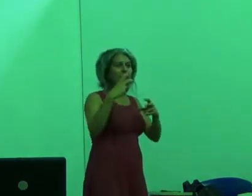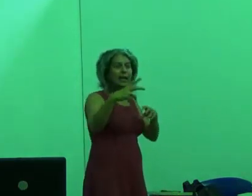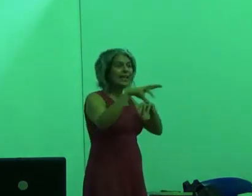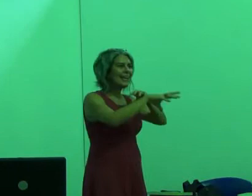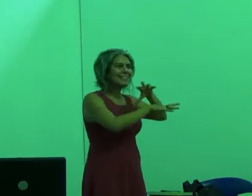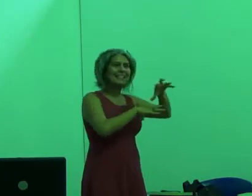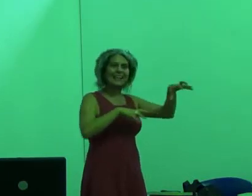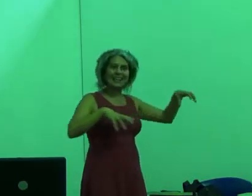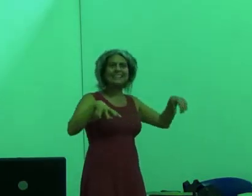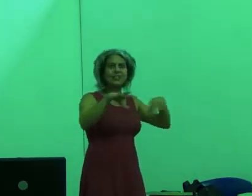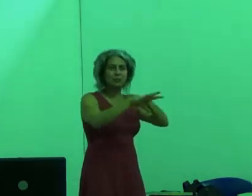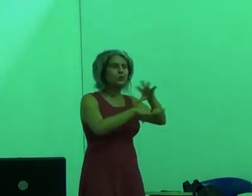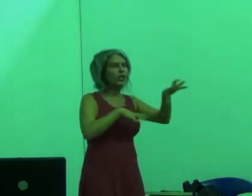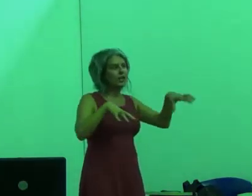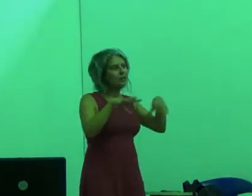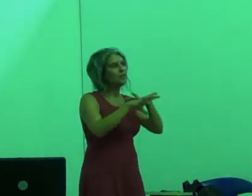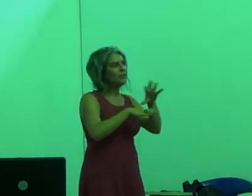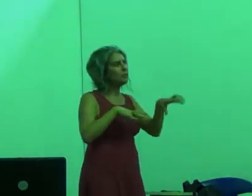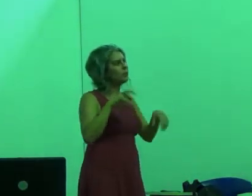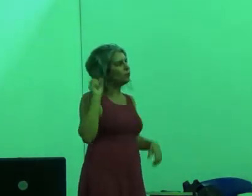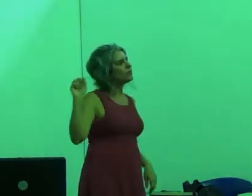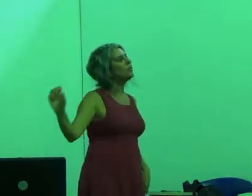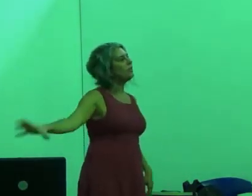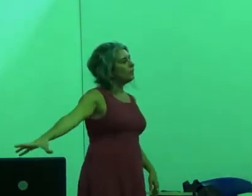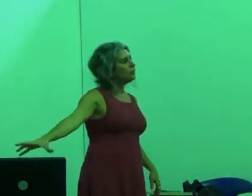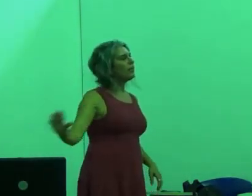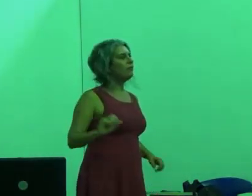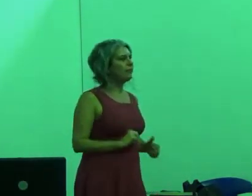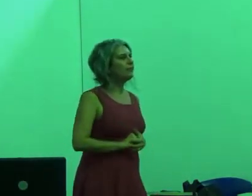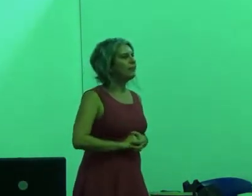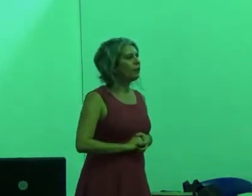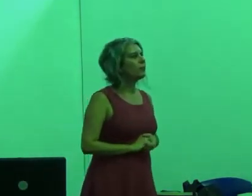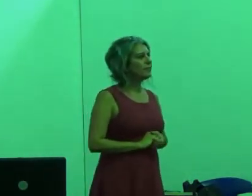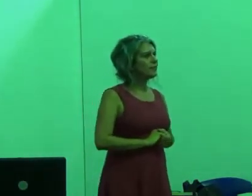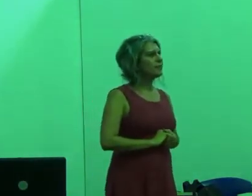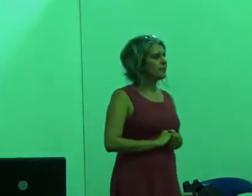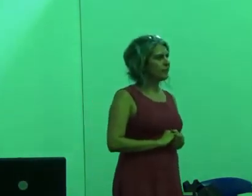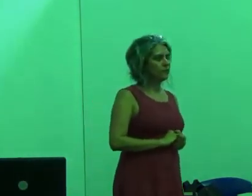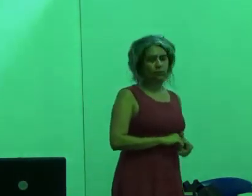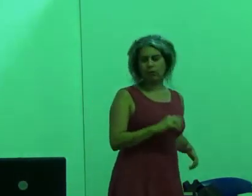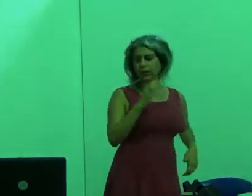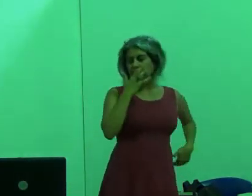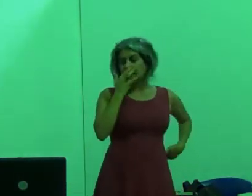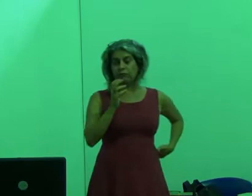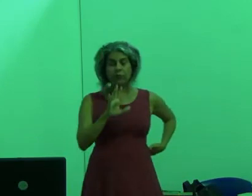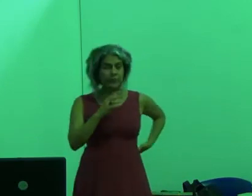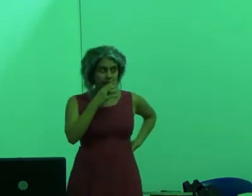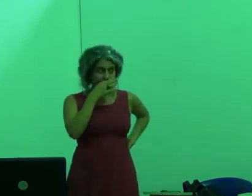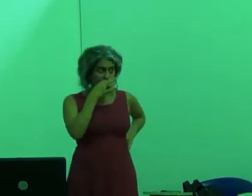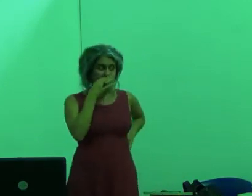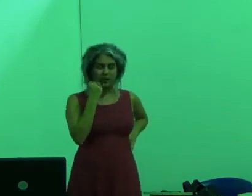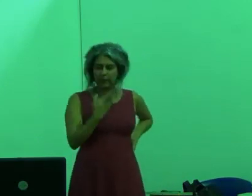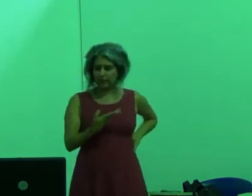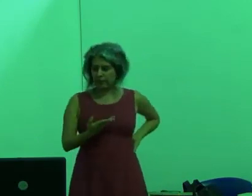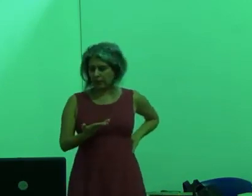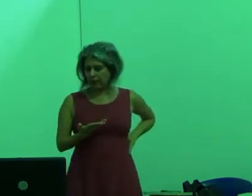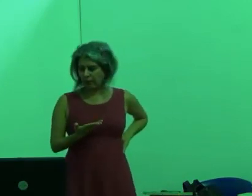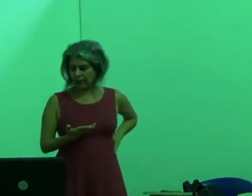balada. Esse tipo de rede se produz no que ele vai entender como essa instância escritor. Não vou me deter agora, a menos que alguém